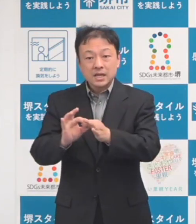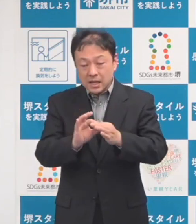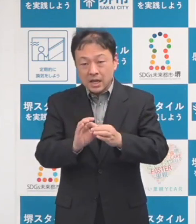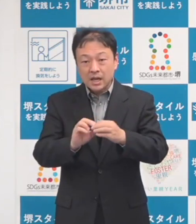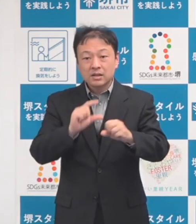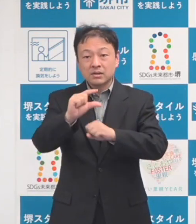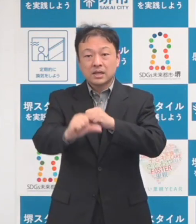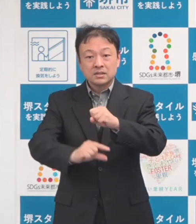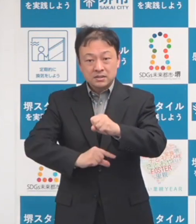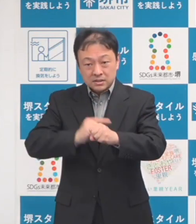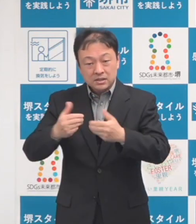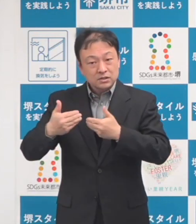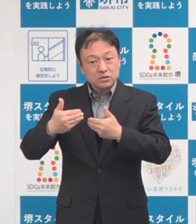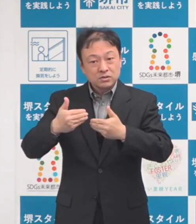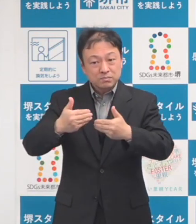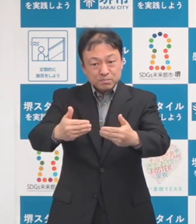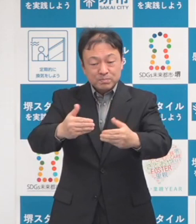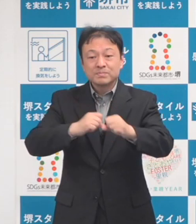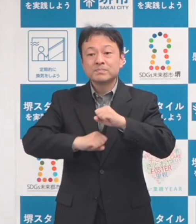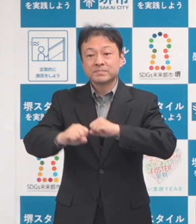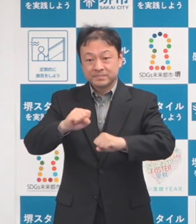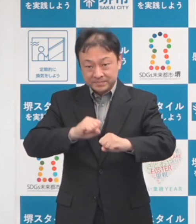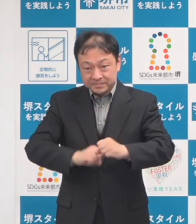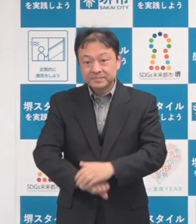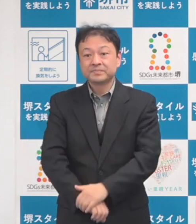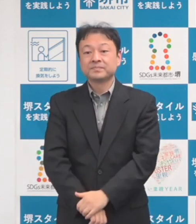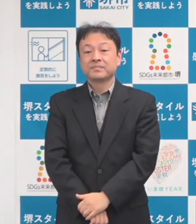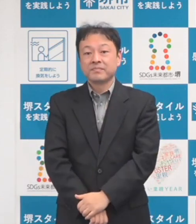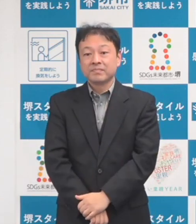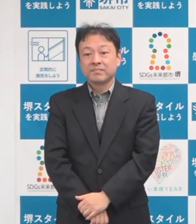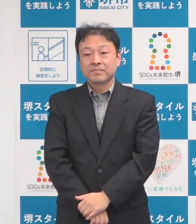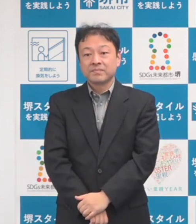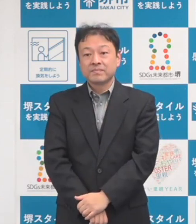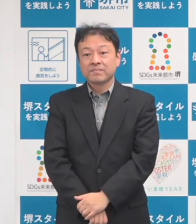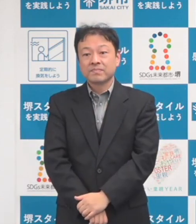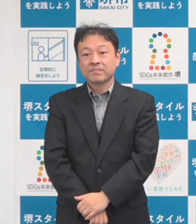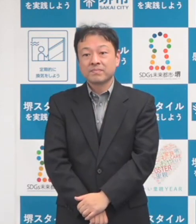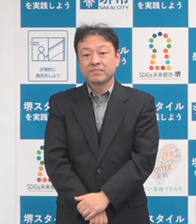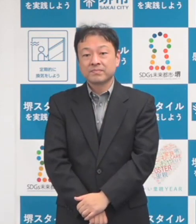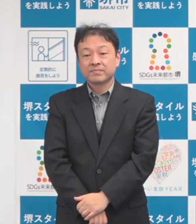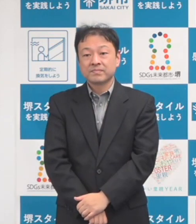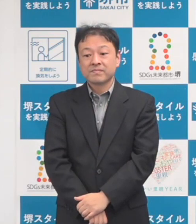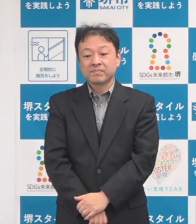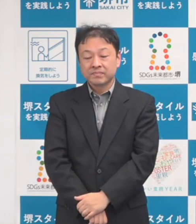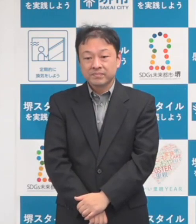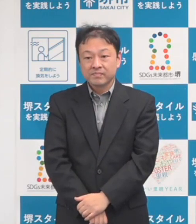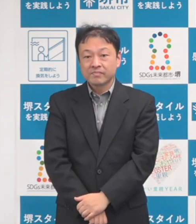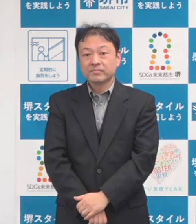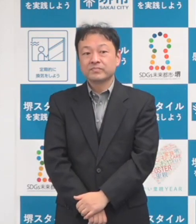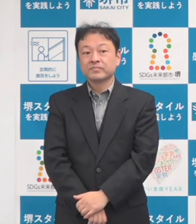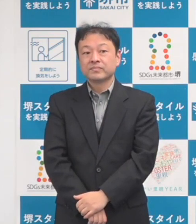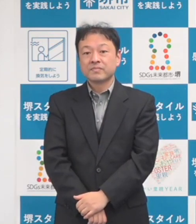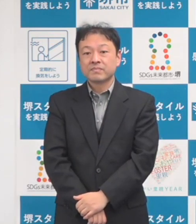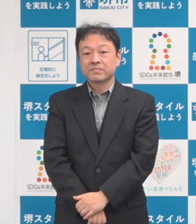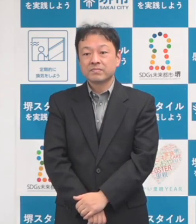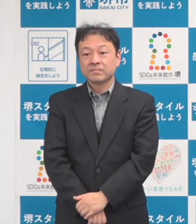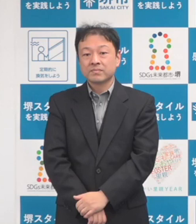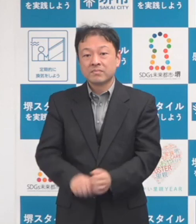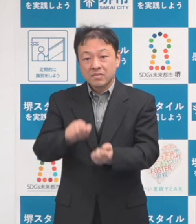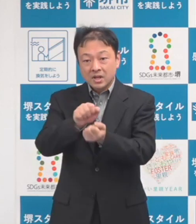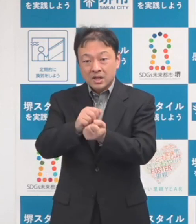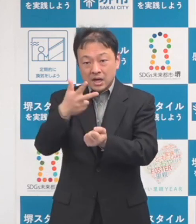SDGs 推進の取り組みについてお伝えをいたします。はい、堺市